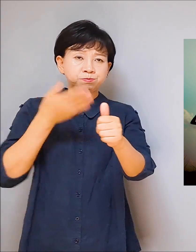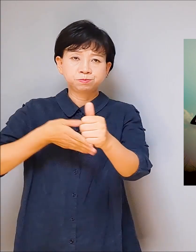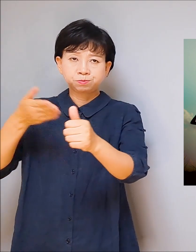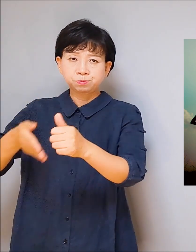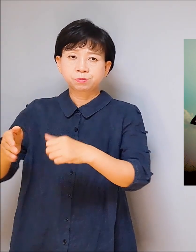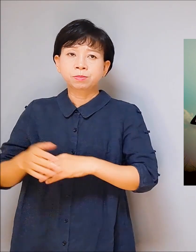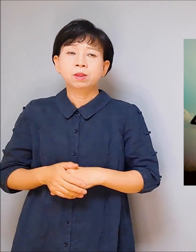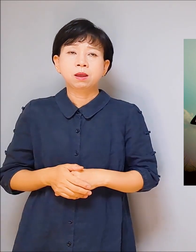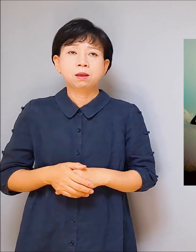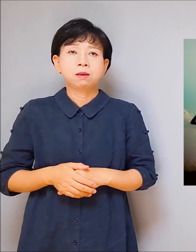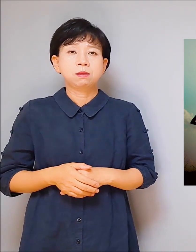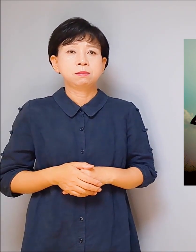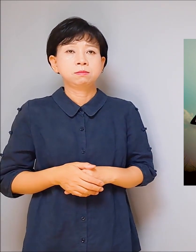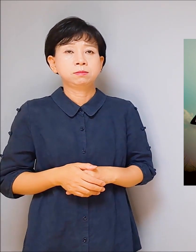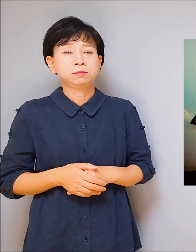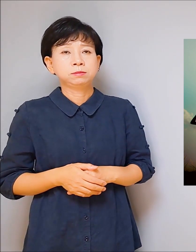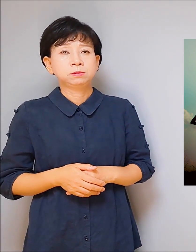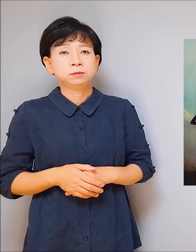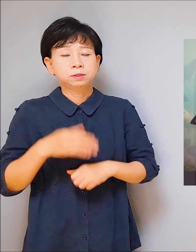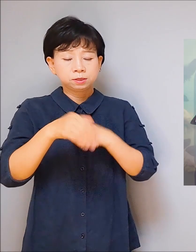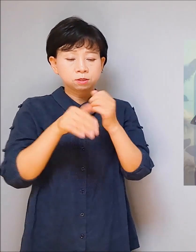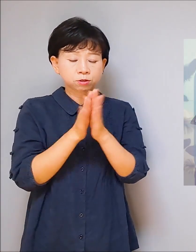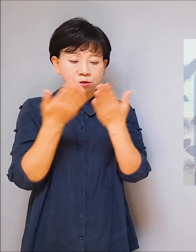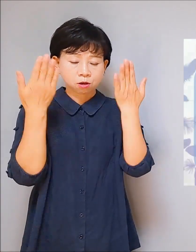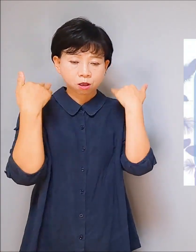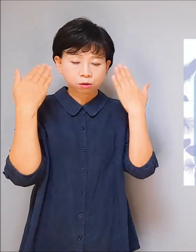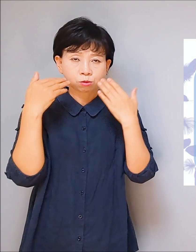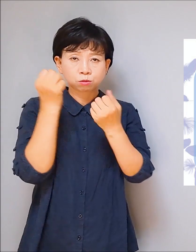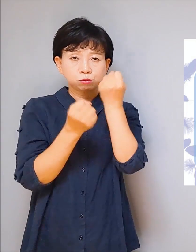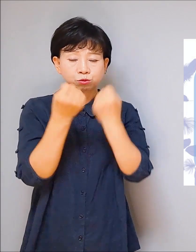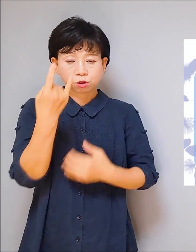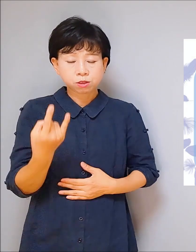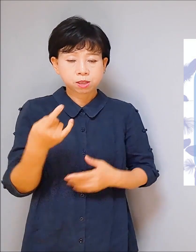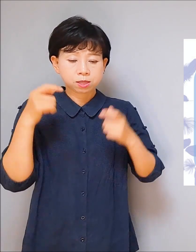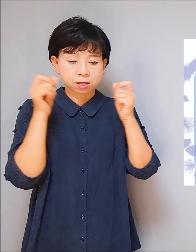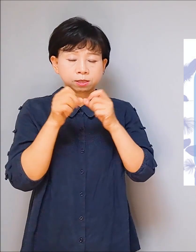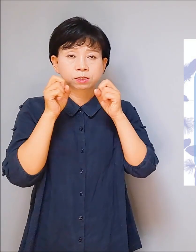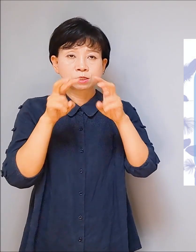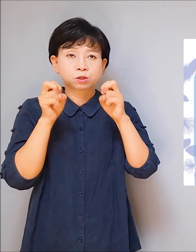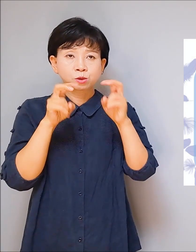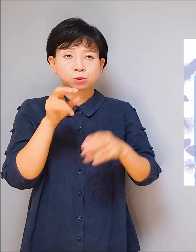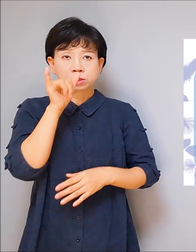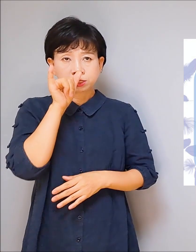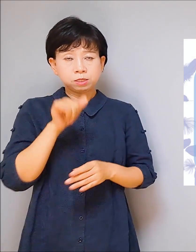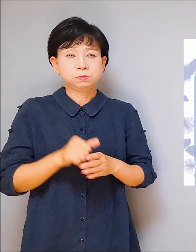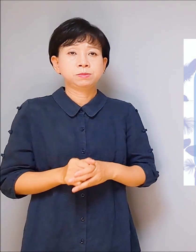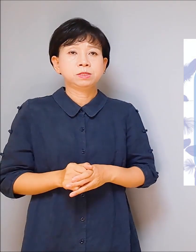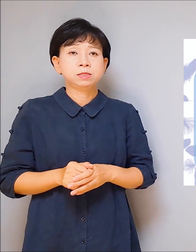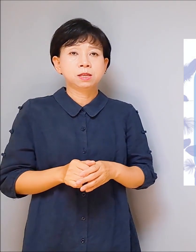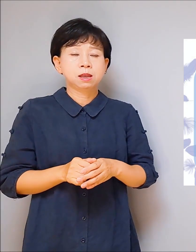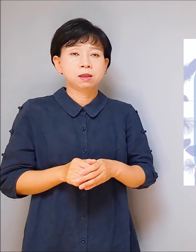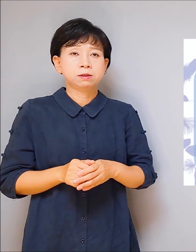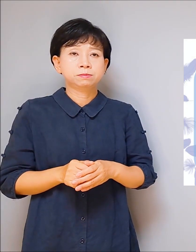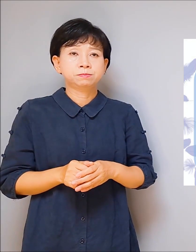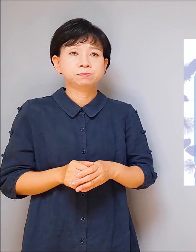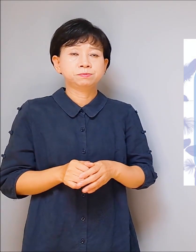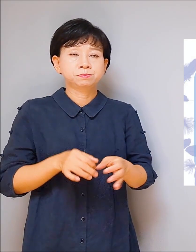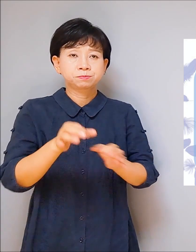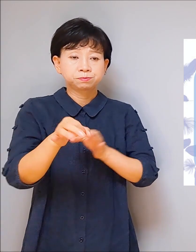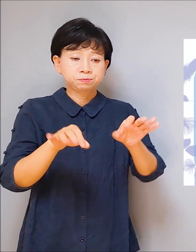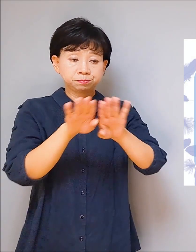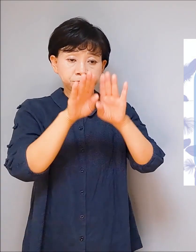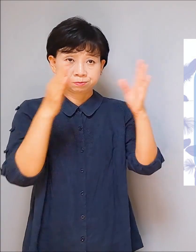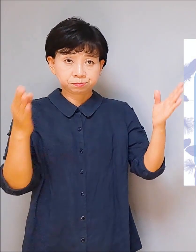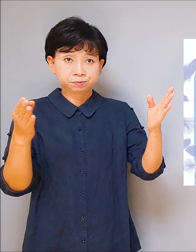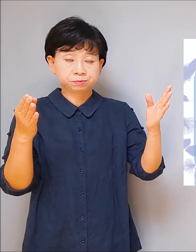있습니다. 물심양면 관심과 기도 바랍니다. 개업한 분이 계십니다. 입원한 분이